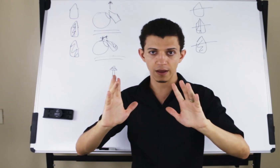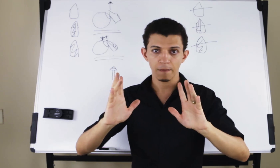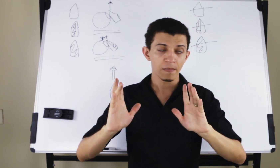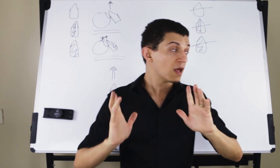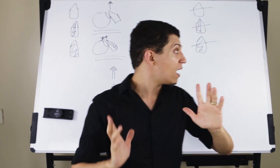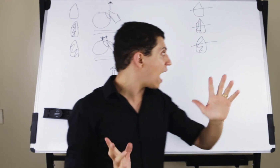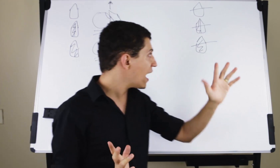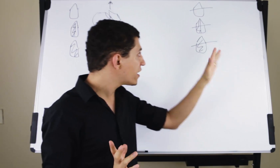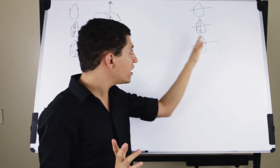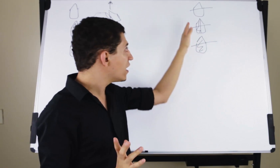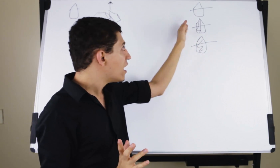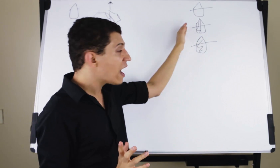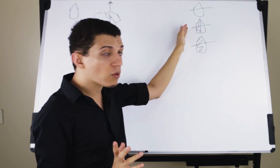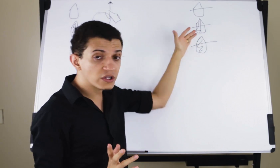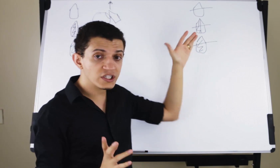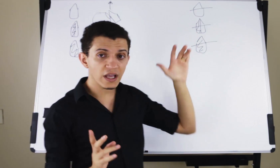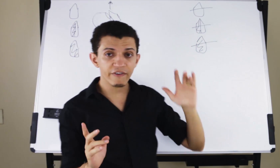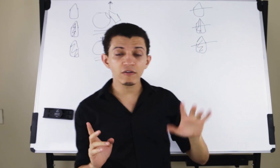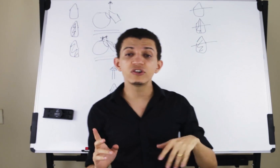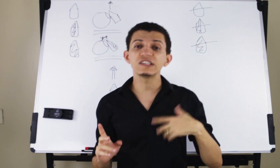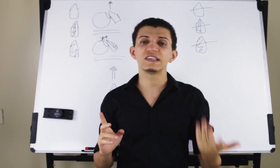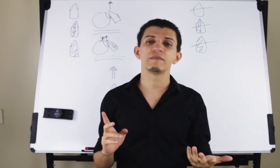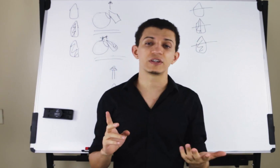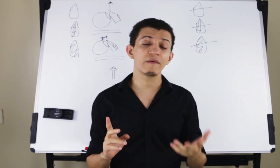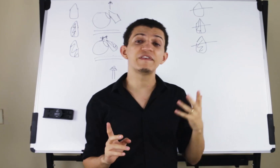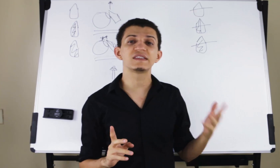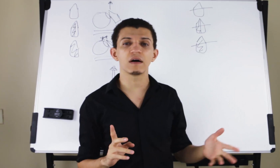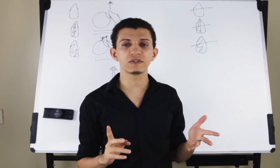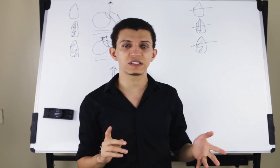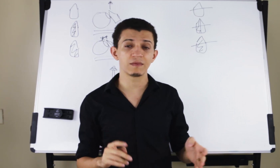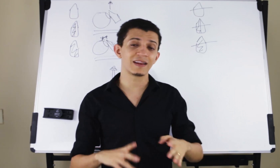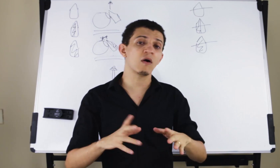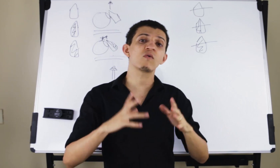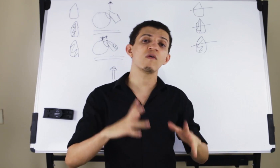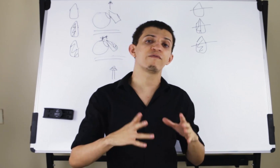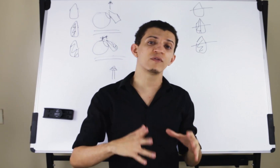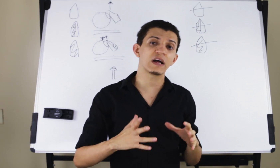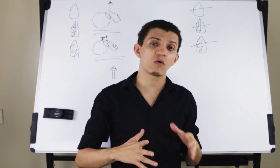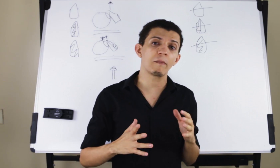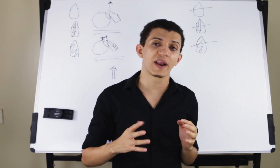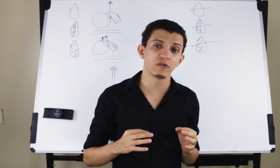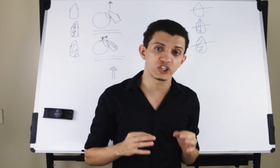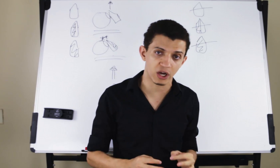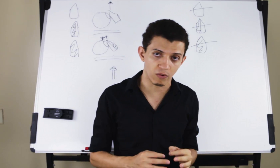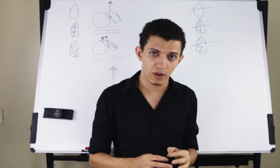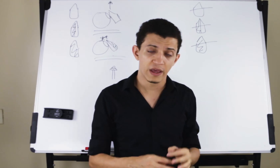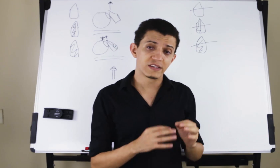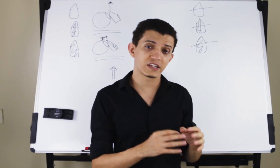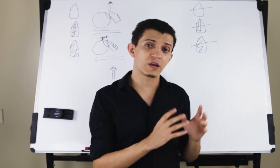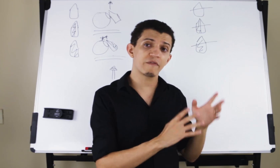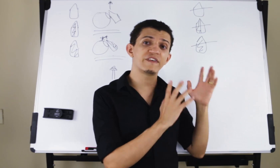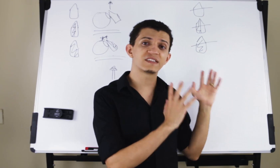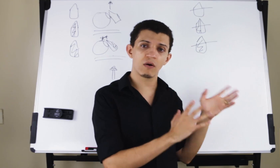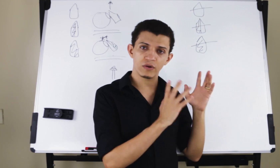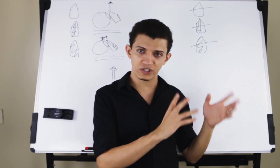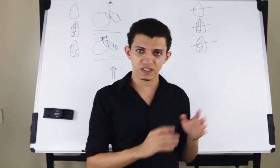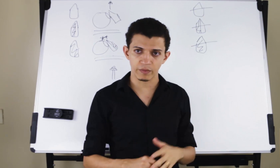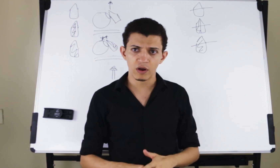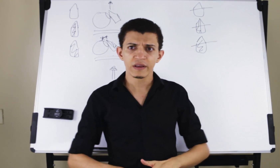ok? Aqui é quando a gente está vendo de cima, chama visão de cima. Não confunda com plano chão. Isso aqui chama visão de cima. O que é